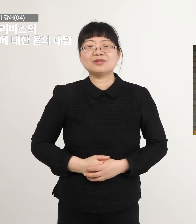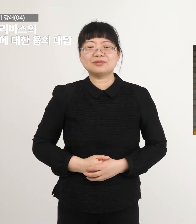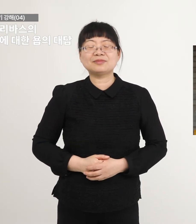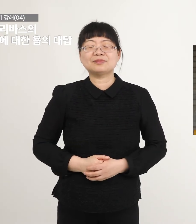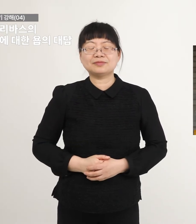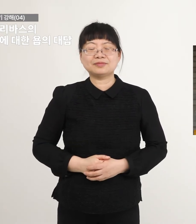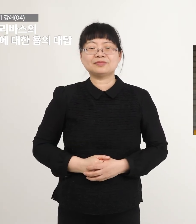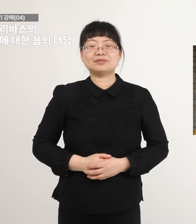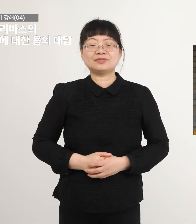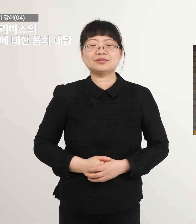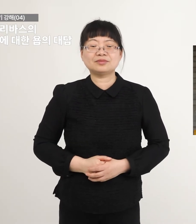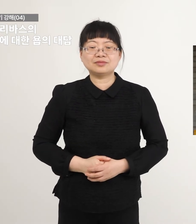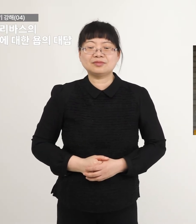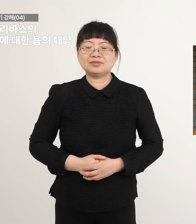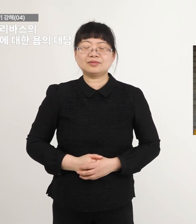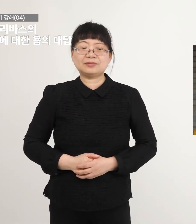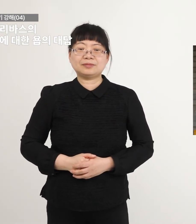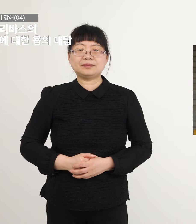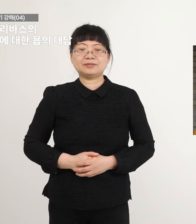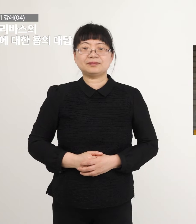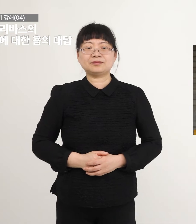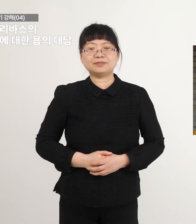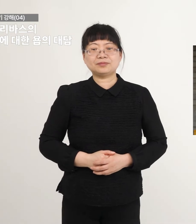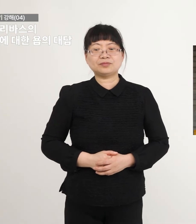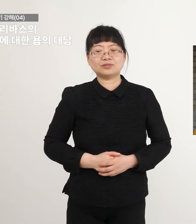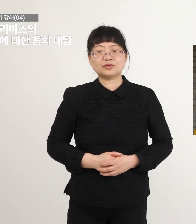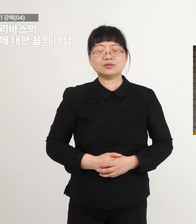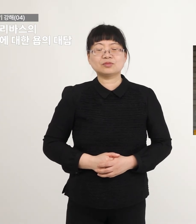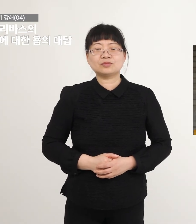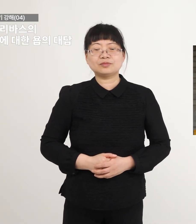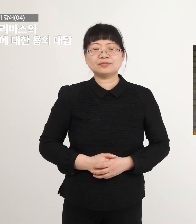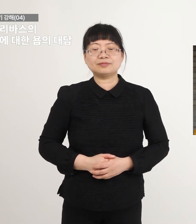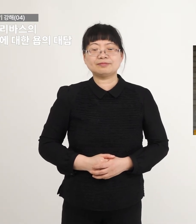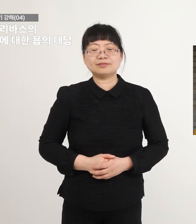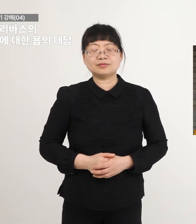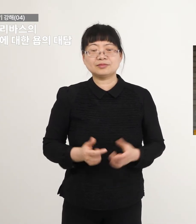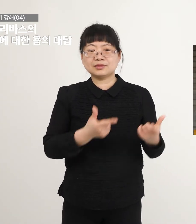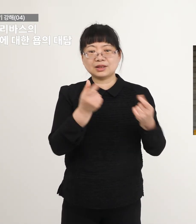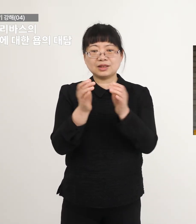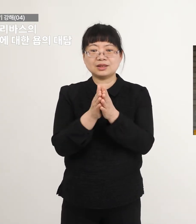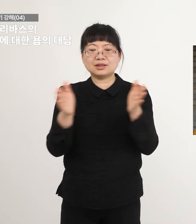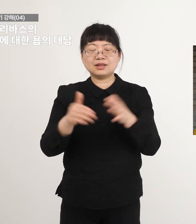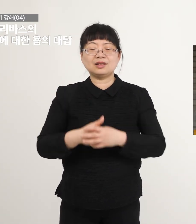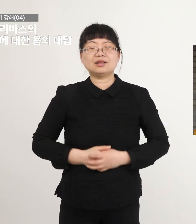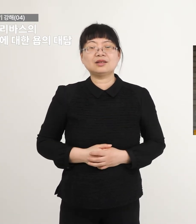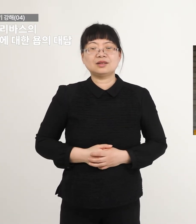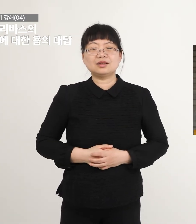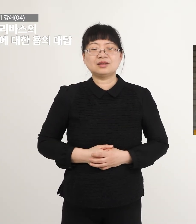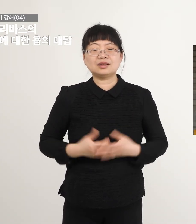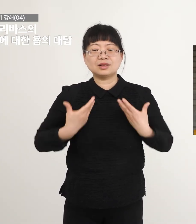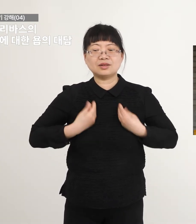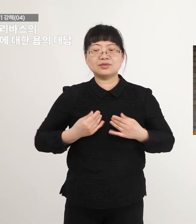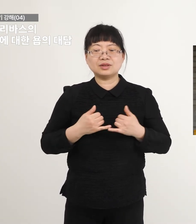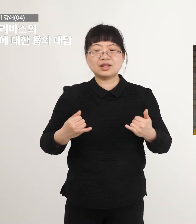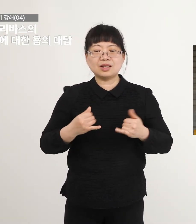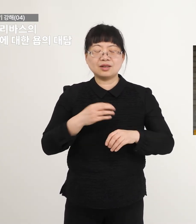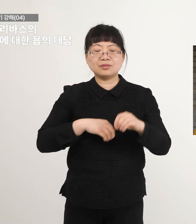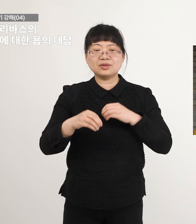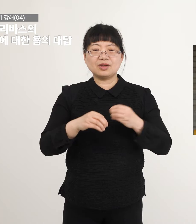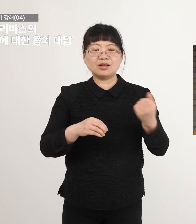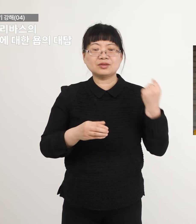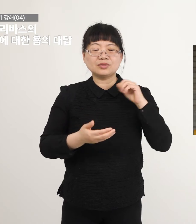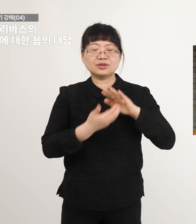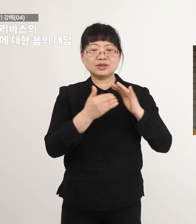한번 맞아보십시다. 14절 아주 중요합니다. 다 같이 시작. 낙심한 자가 비록